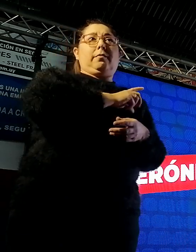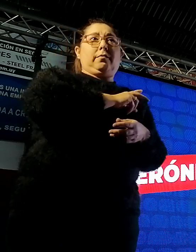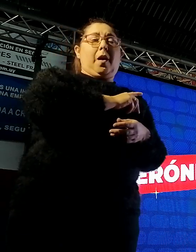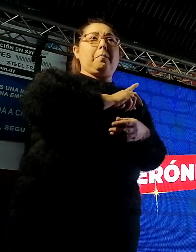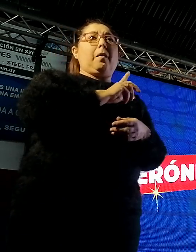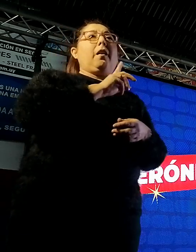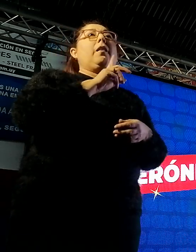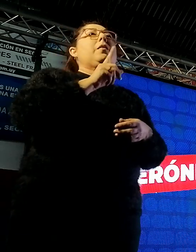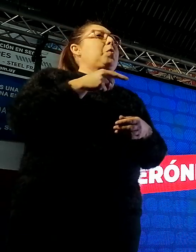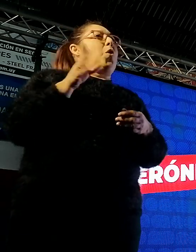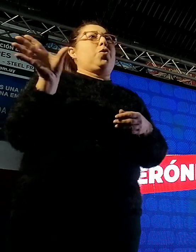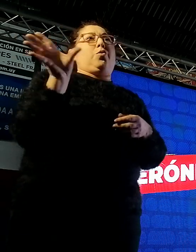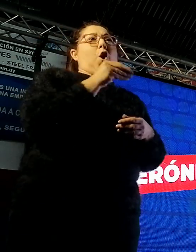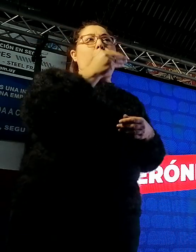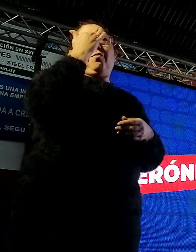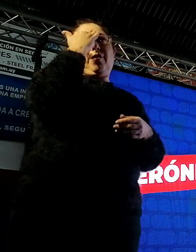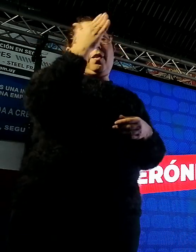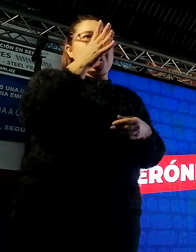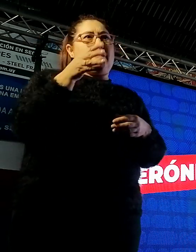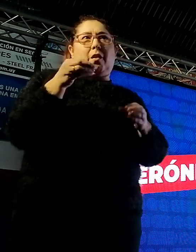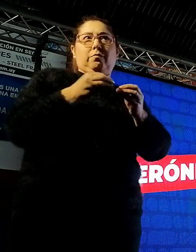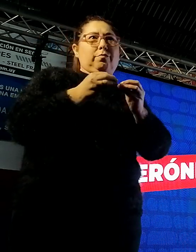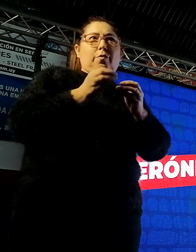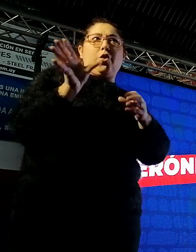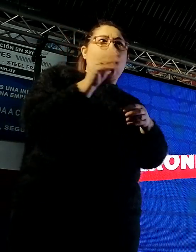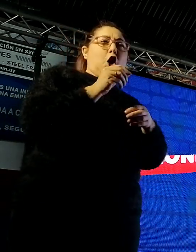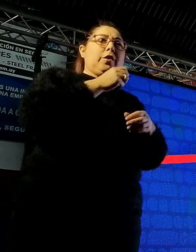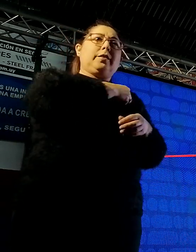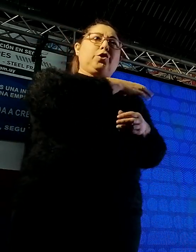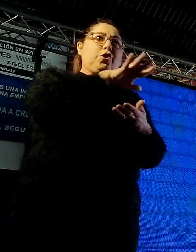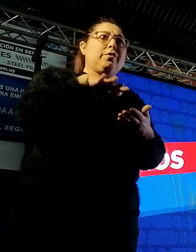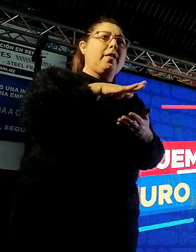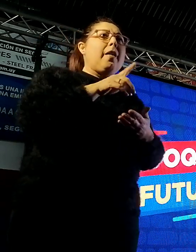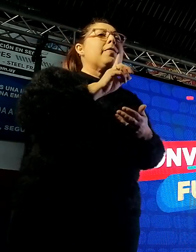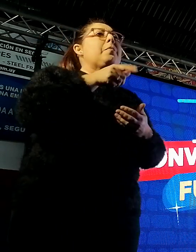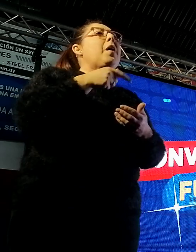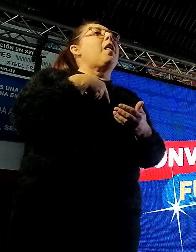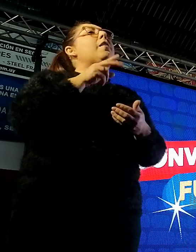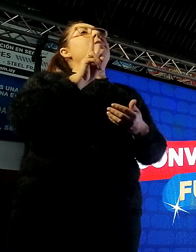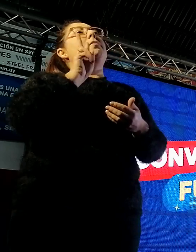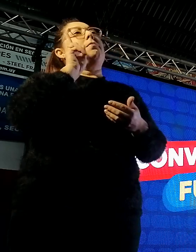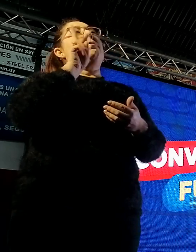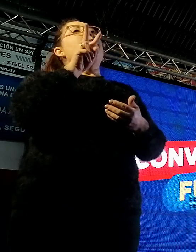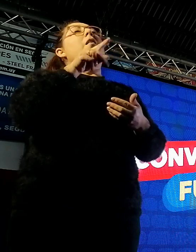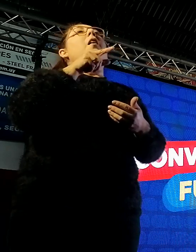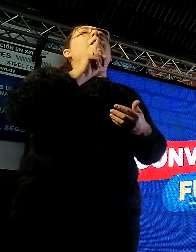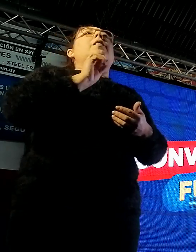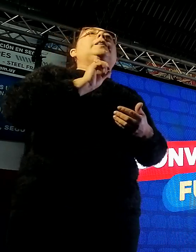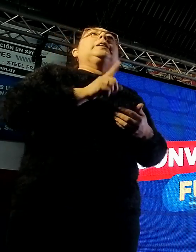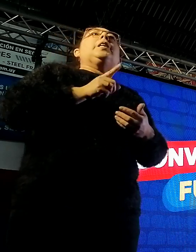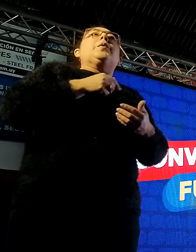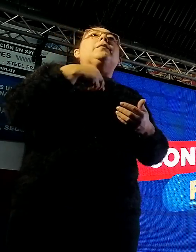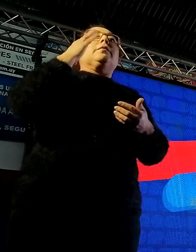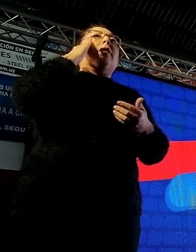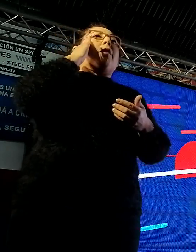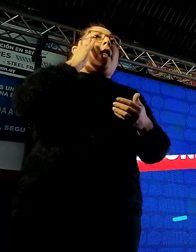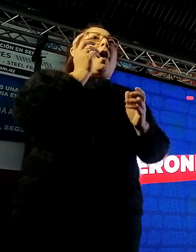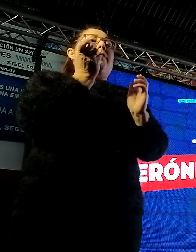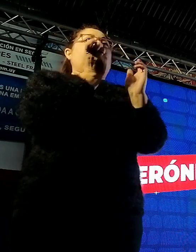tener entre todos los Frente Amplistas y todas las Frente Amplistas y con la sociedad tiene que orientarse en ese nuevo empuje